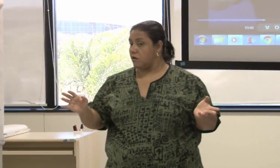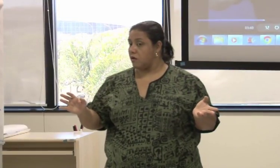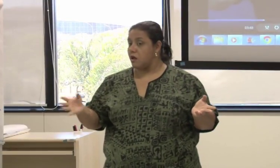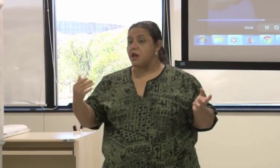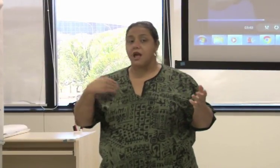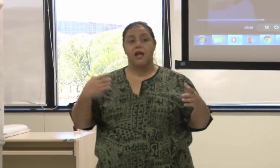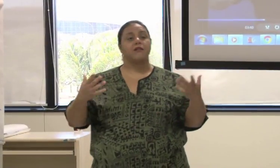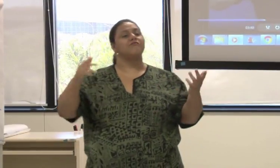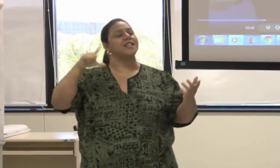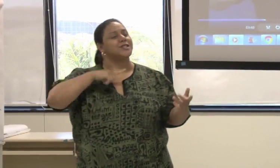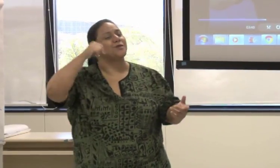E ele...